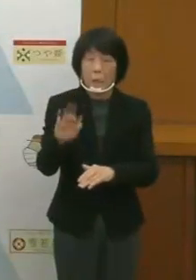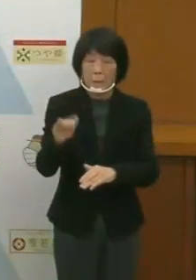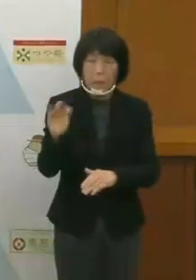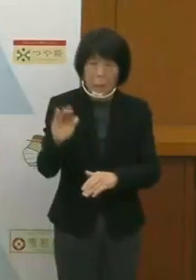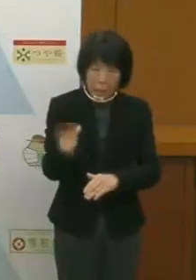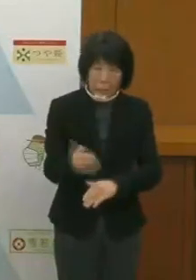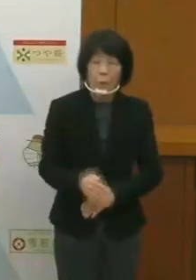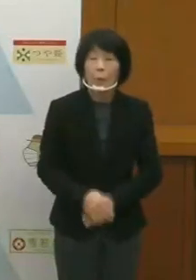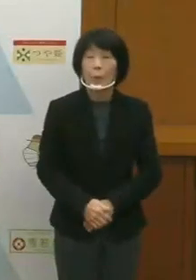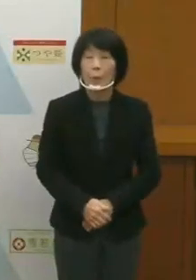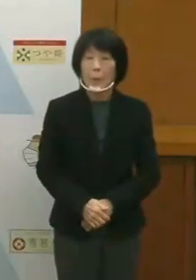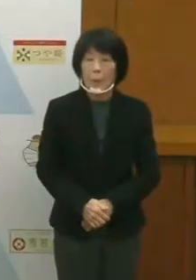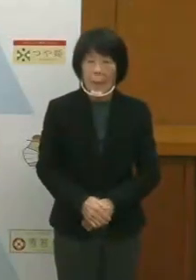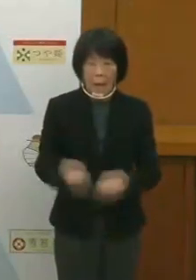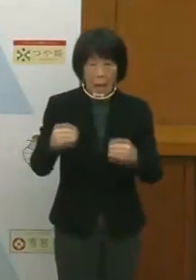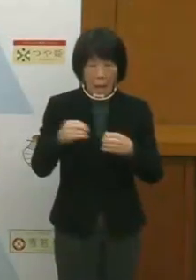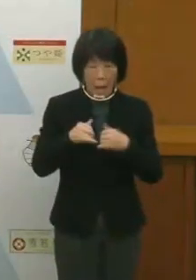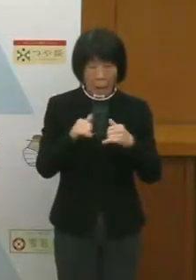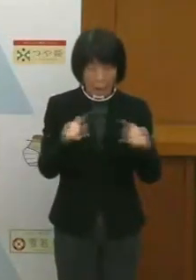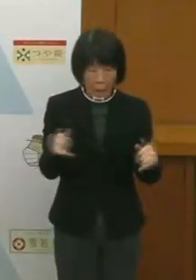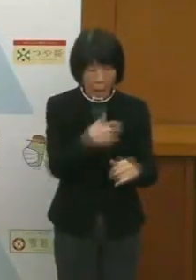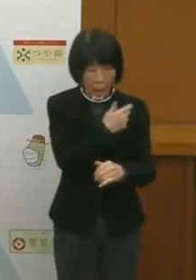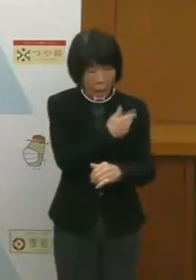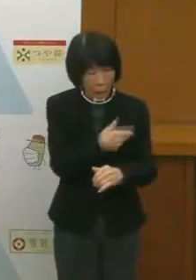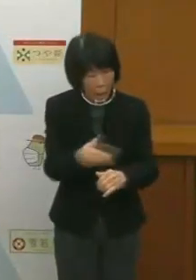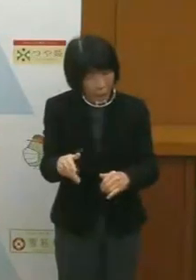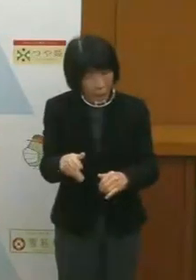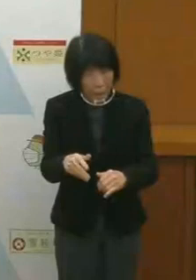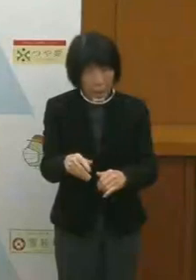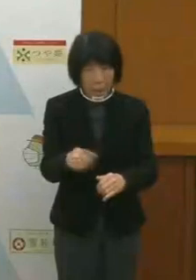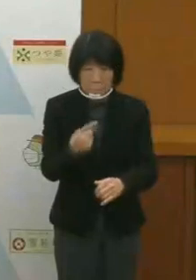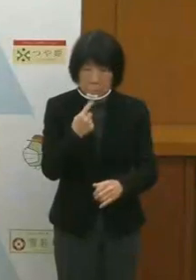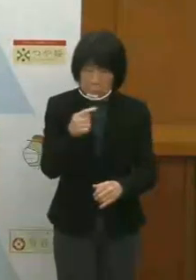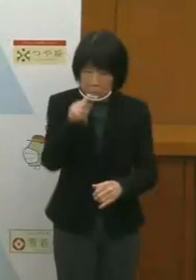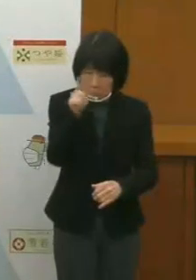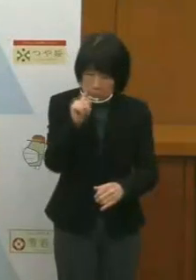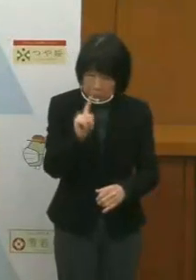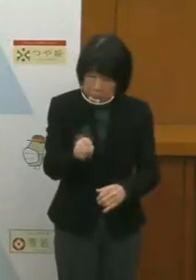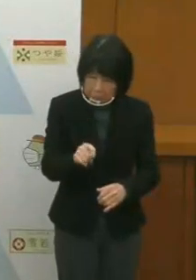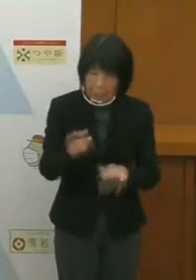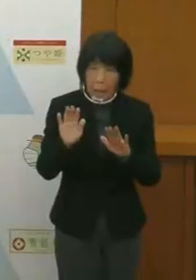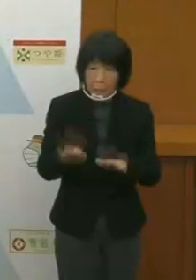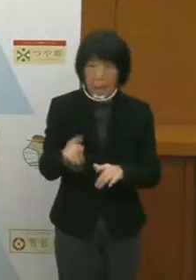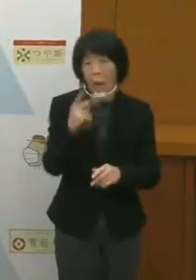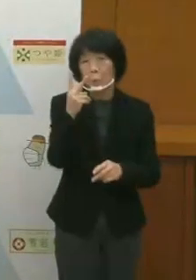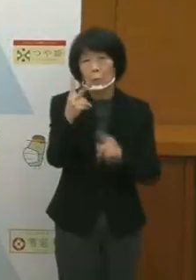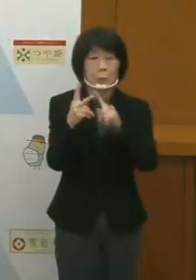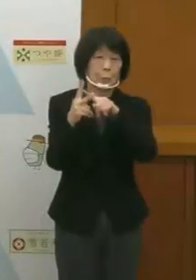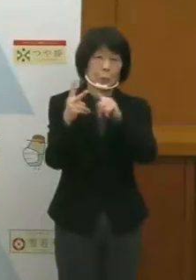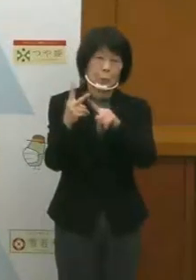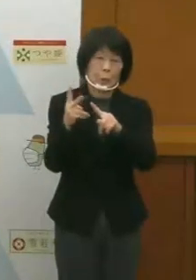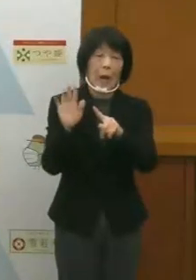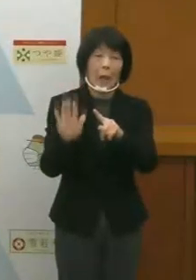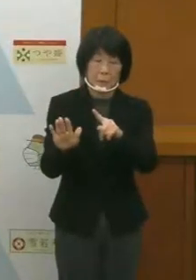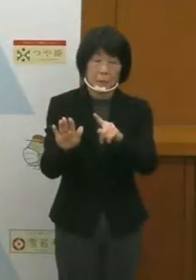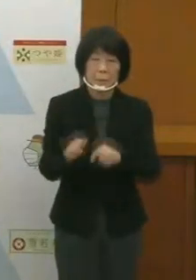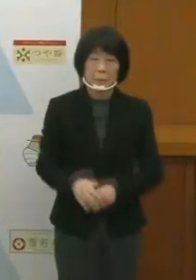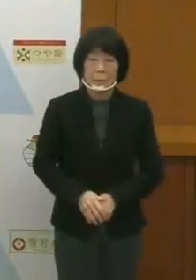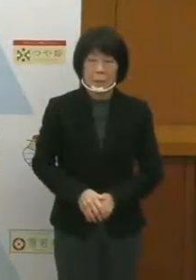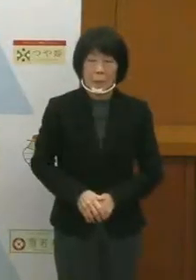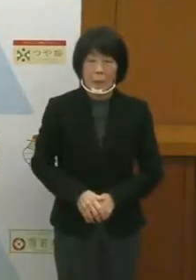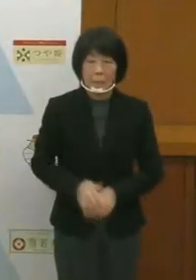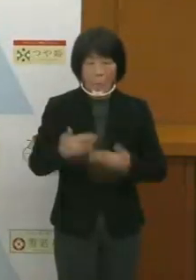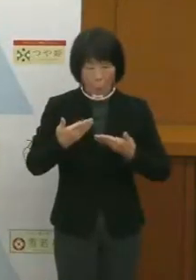実はですね、感染経路不明者数が今の2件ございます。それから